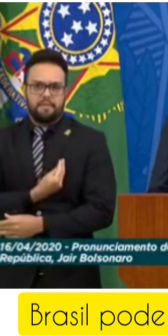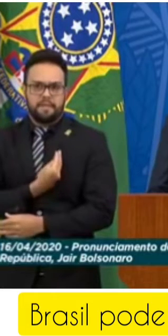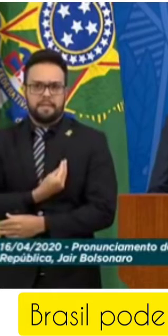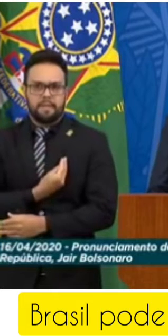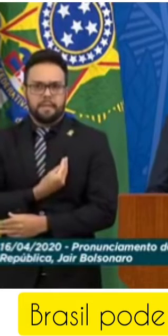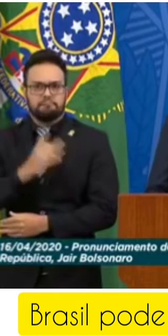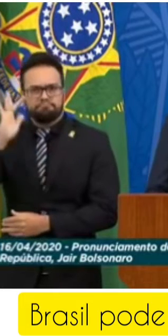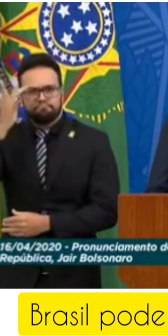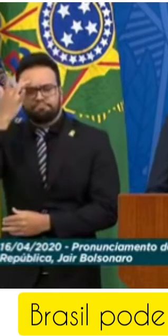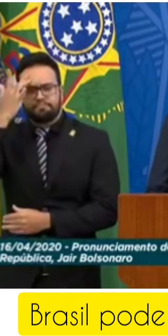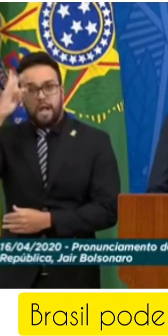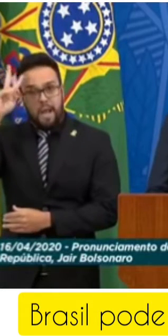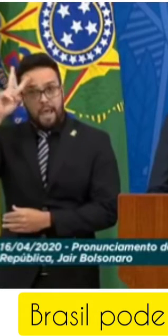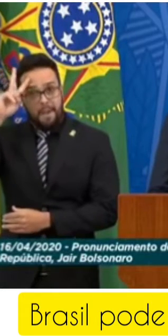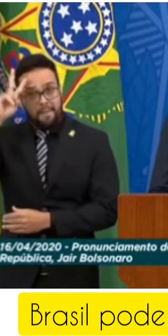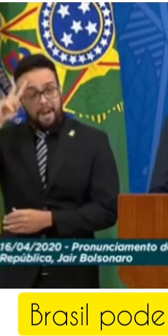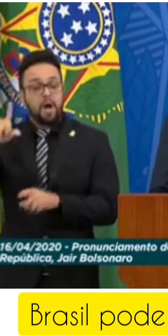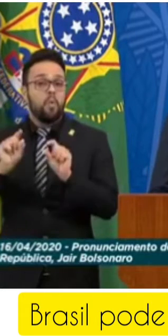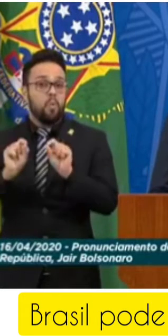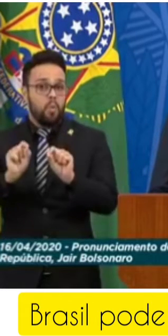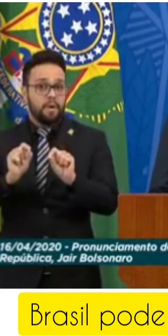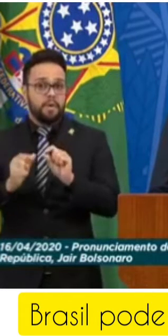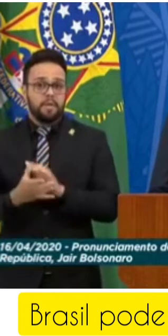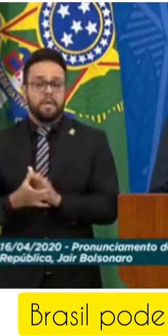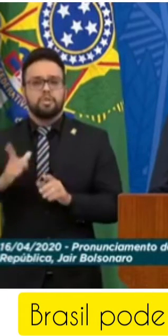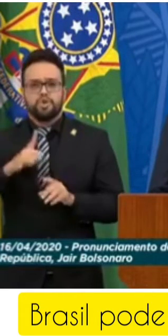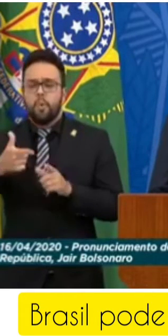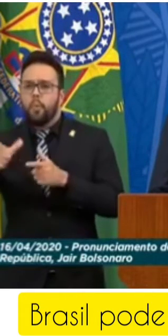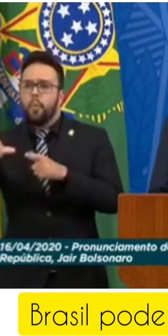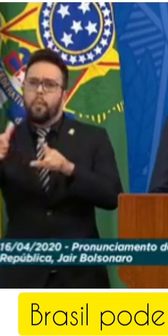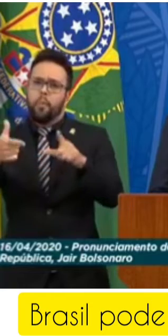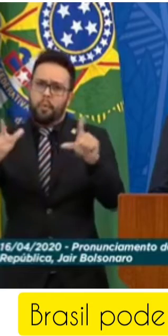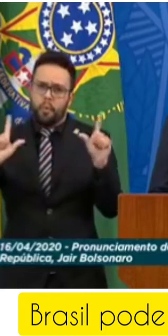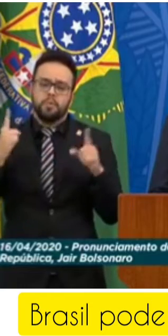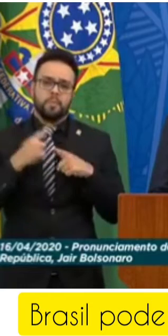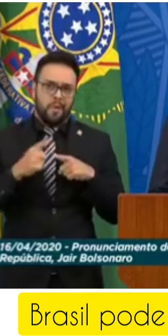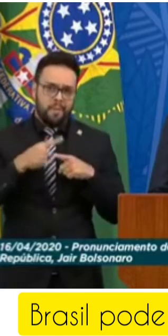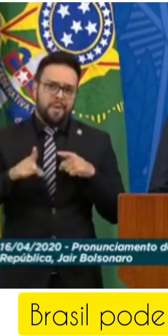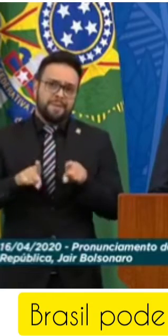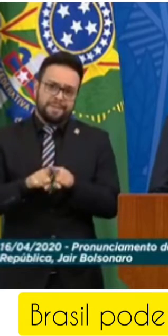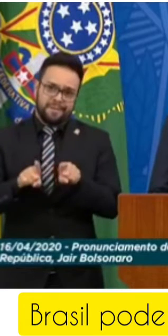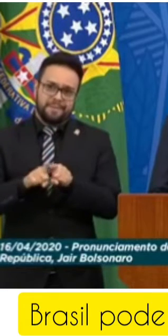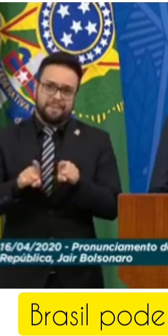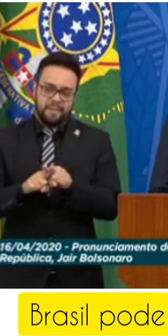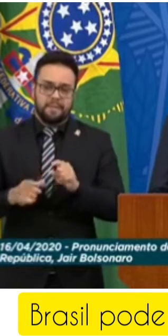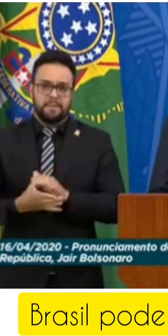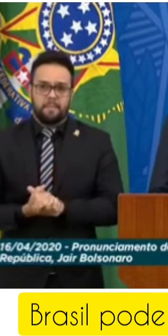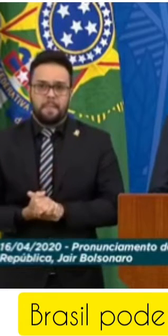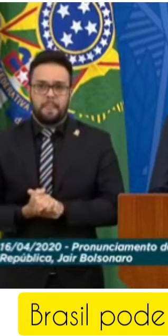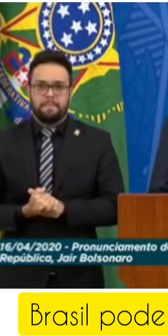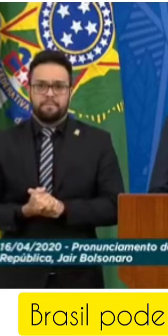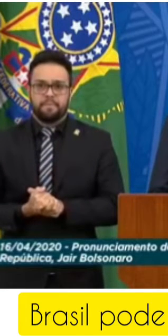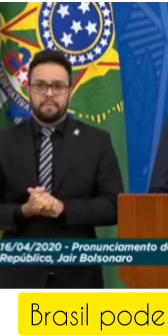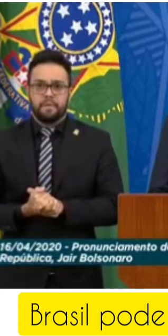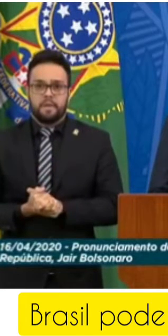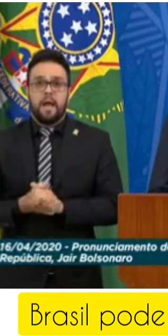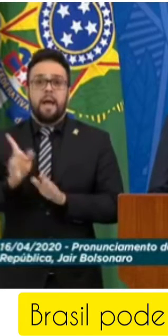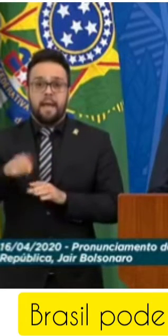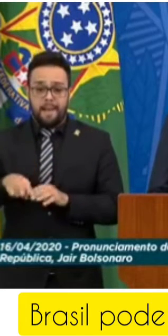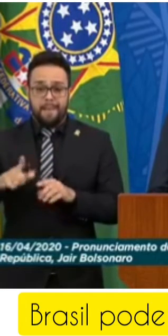esquecer que ao lado disso tínhamos outros problemas. Esse outro é a questão do